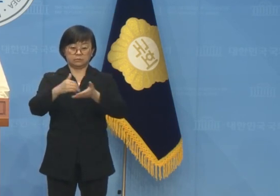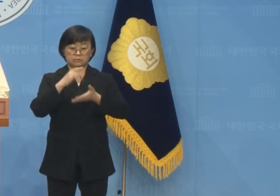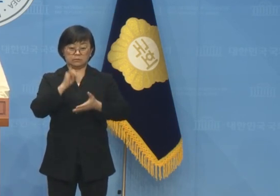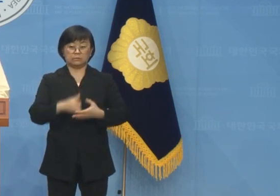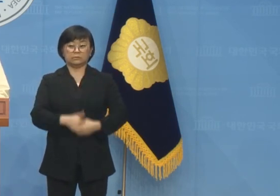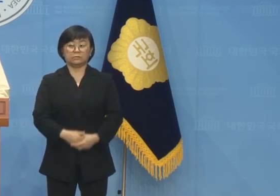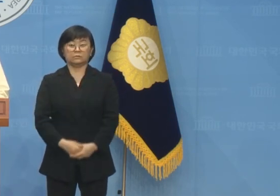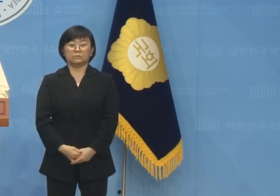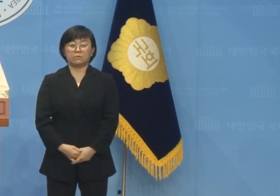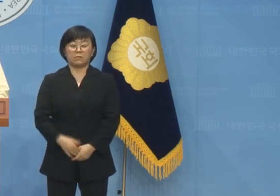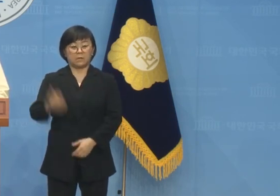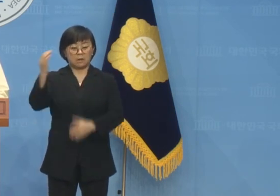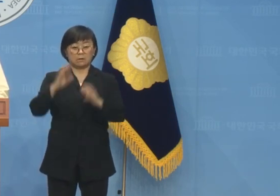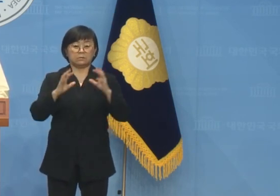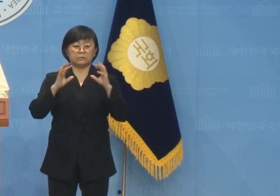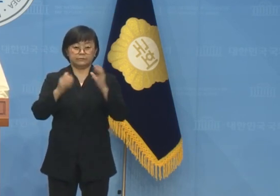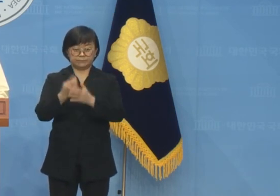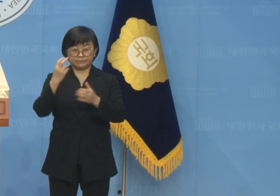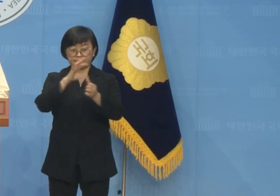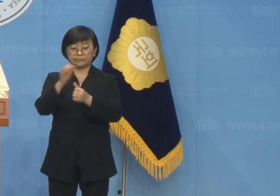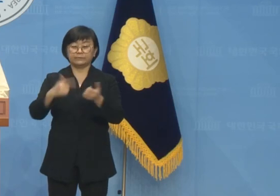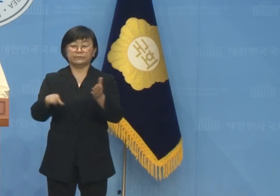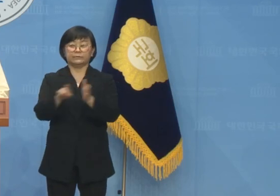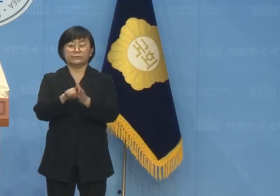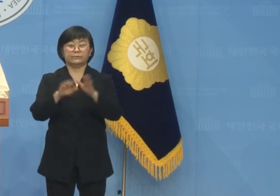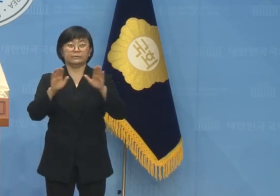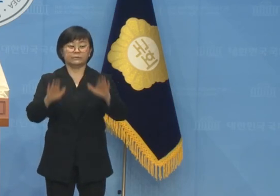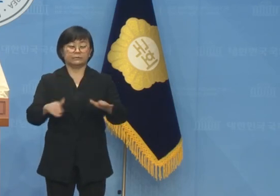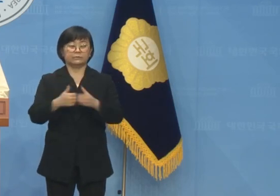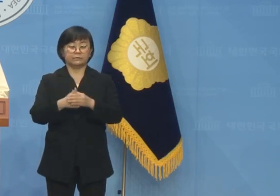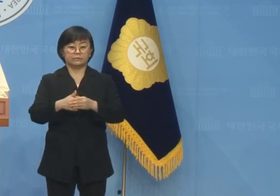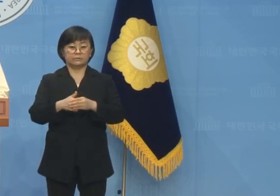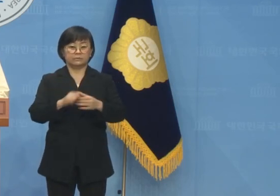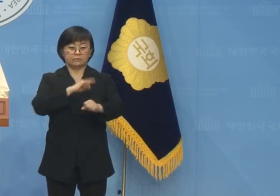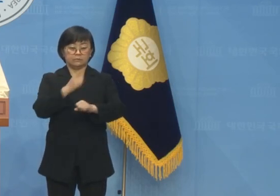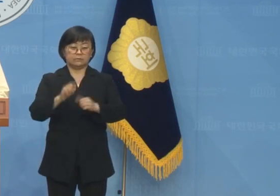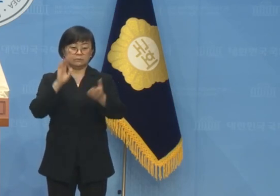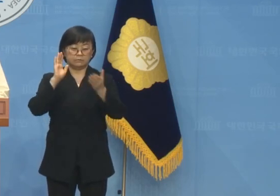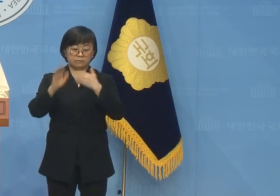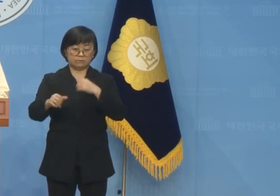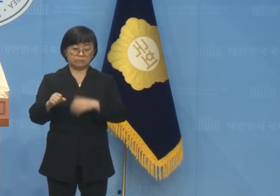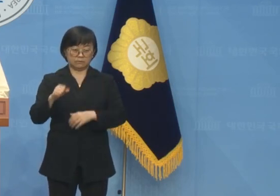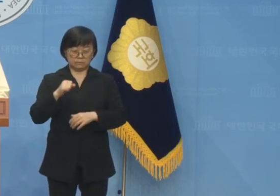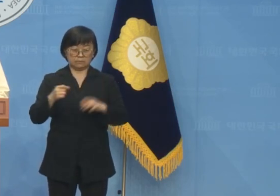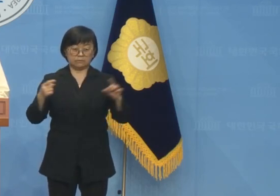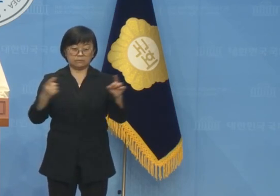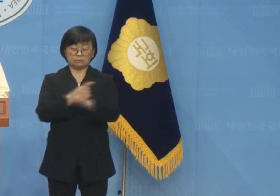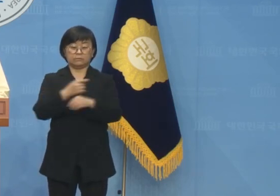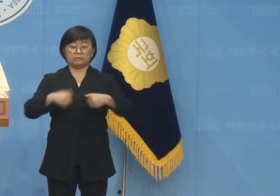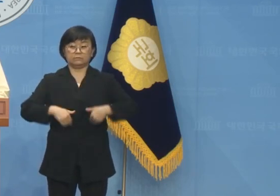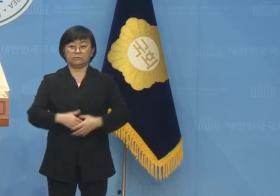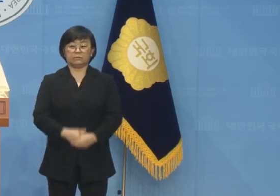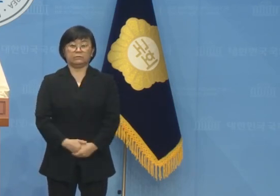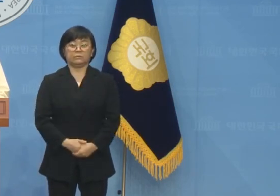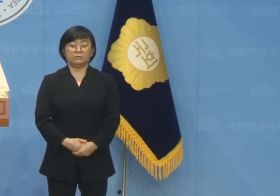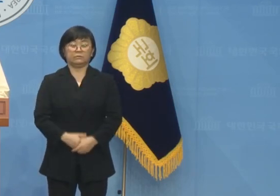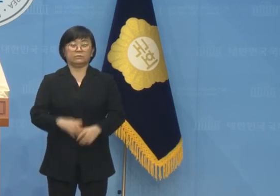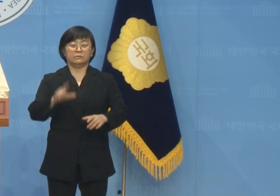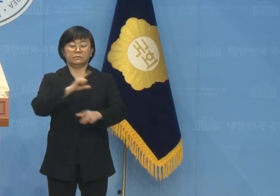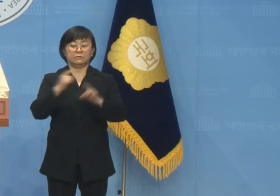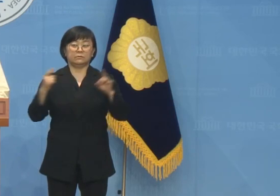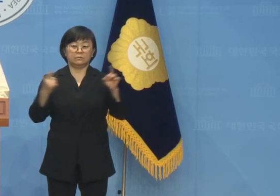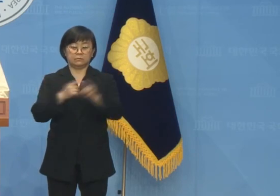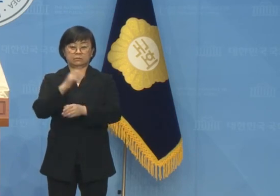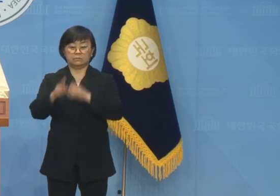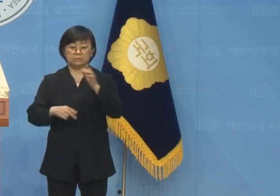계십니다 대한민국을 지키기 위해서라도 이번에 반드시 유능한 미래 세력으로 교체하겠습니다 이름 교체